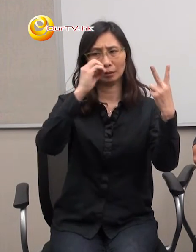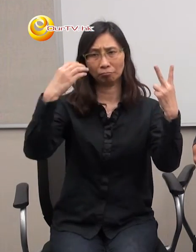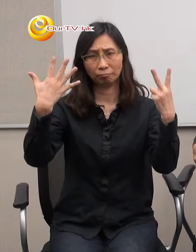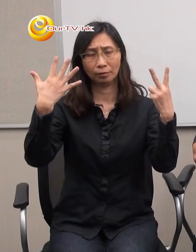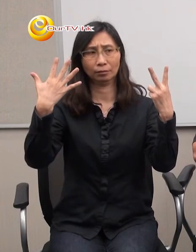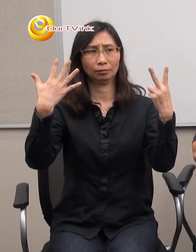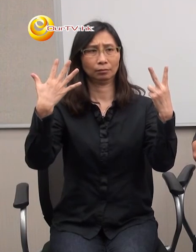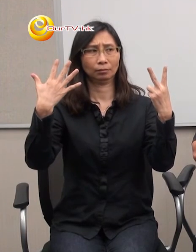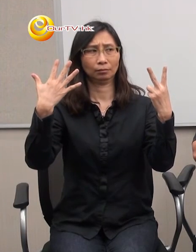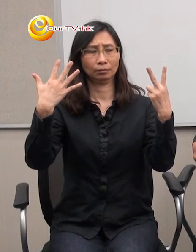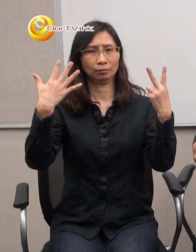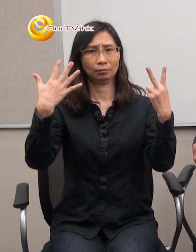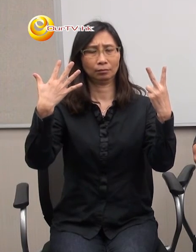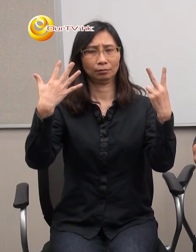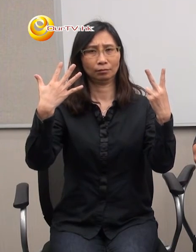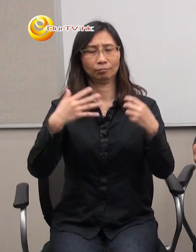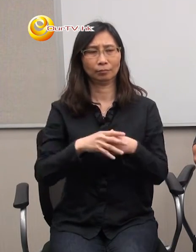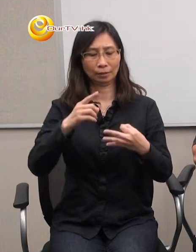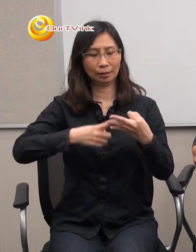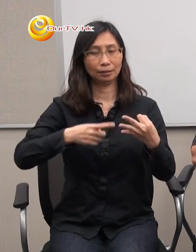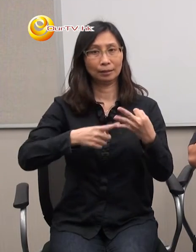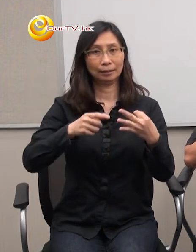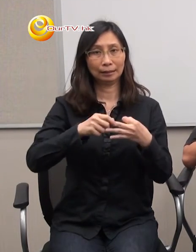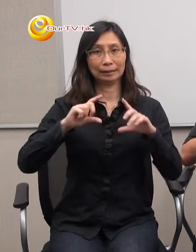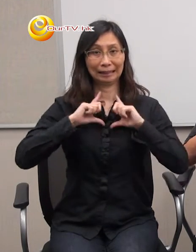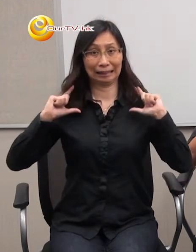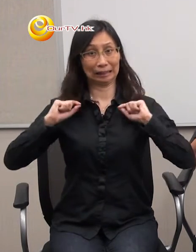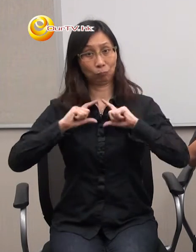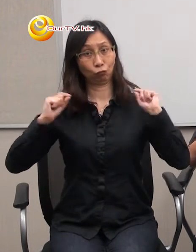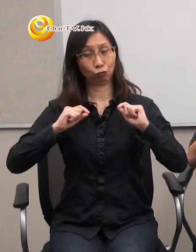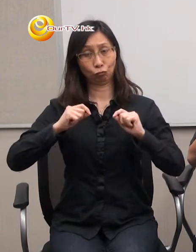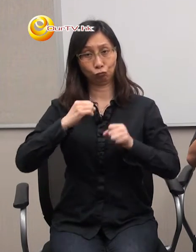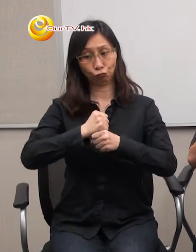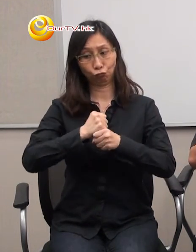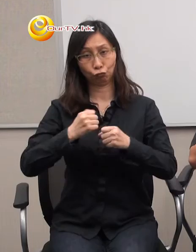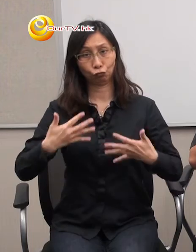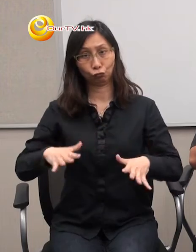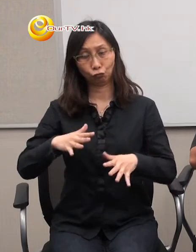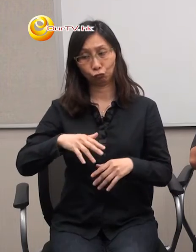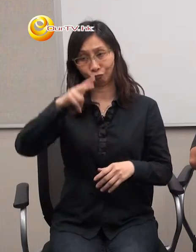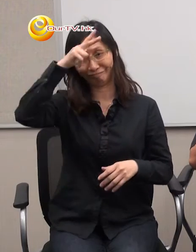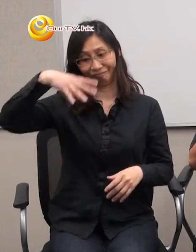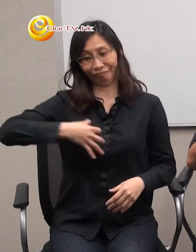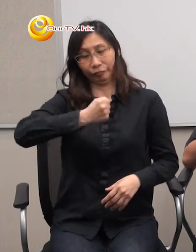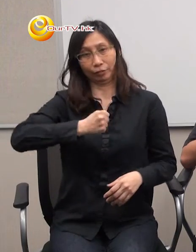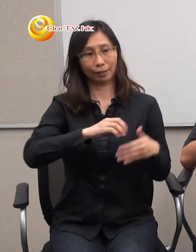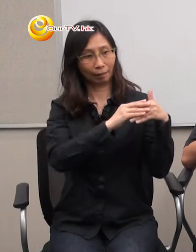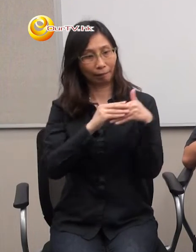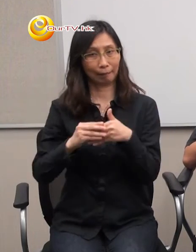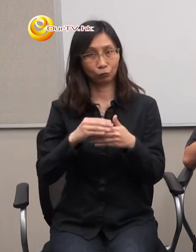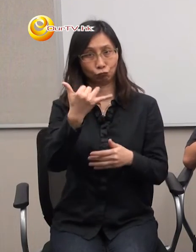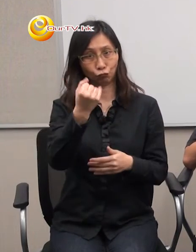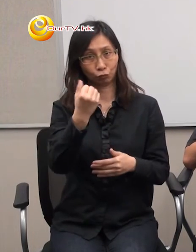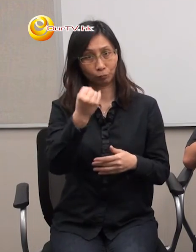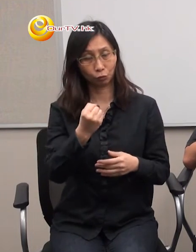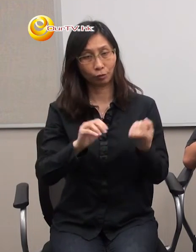2005年，喺曾蔭權做咗特首之後咧，就帶咗佢自己要領功啊嘛，就帶咗60個立法會議